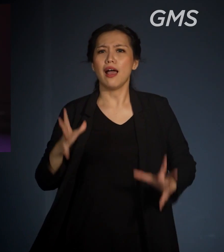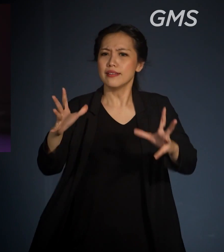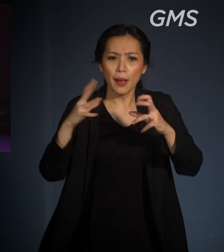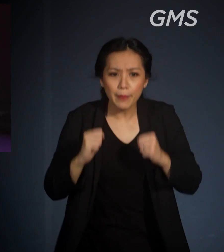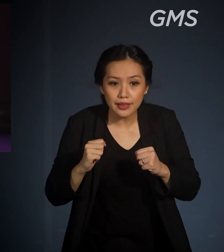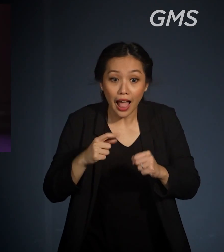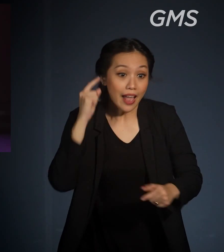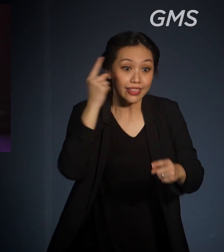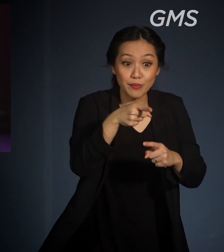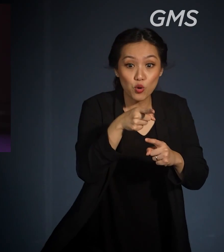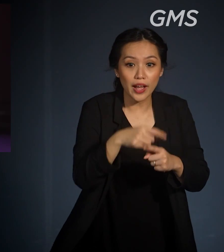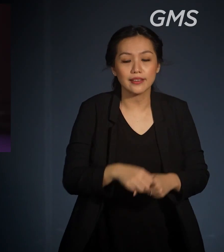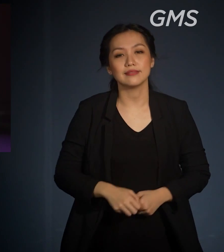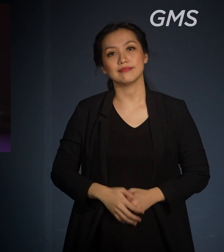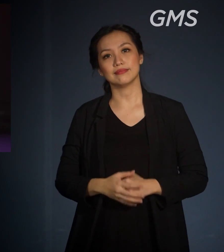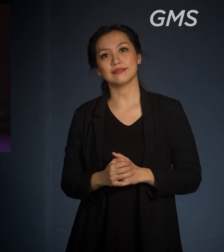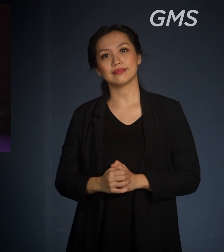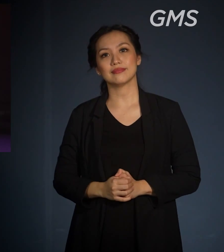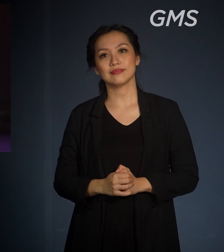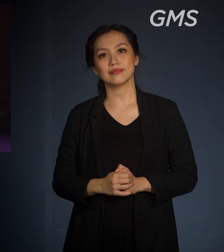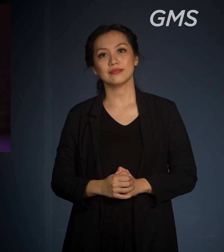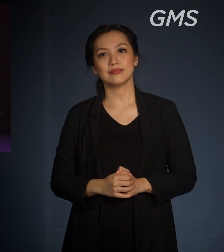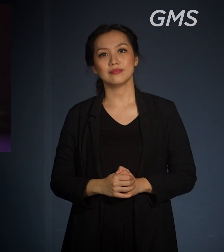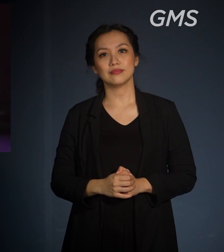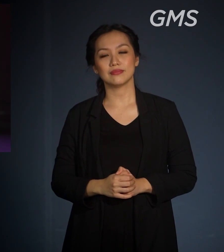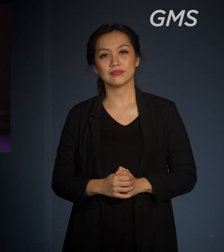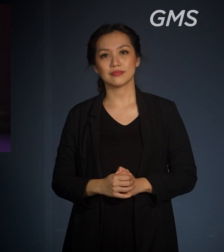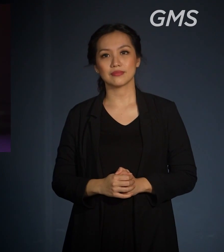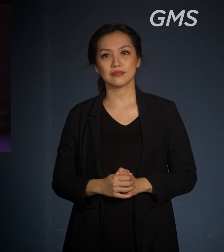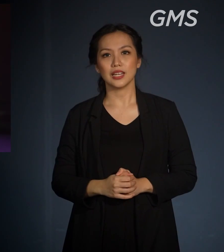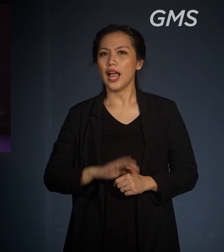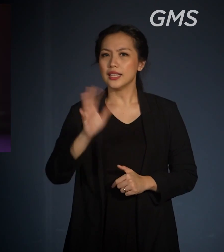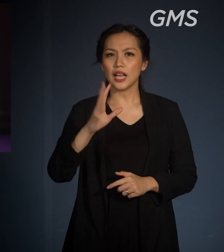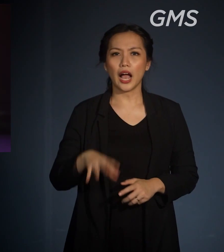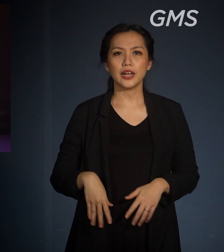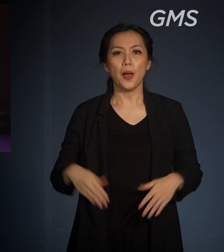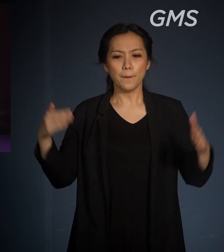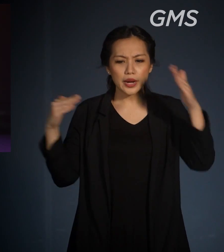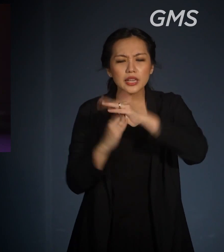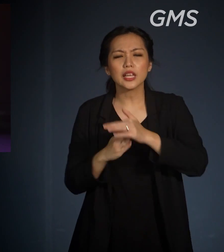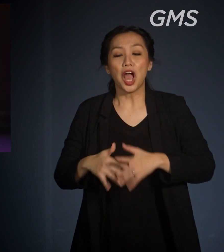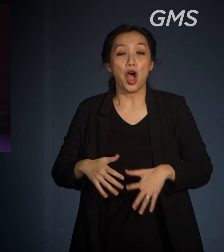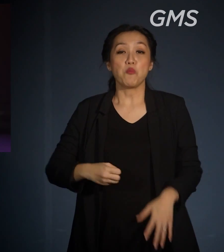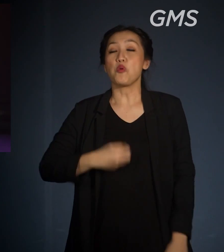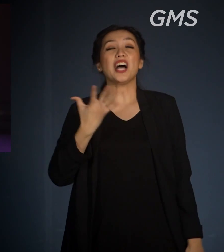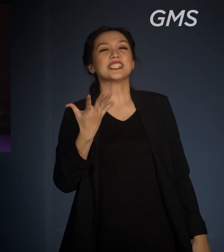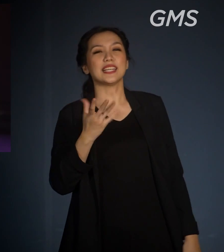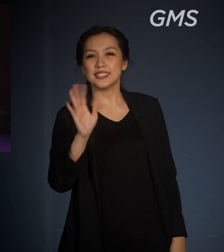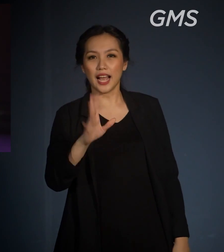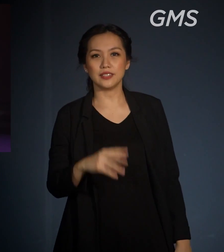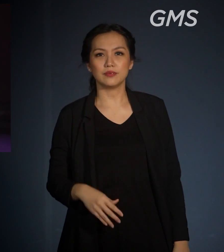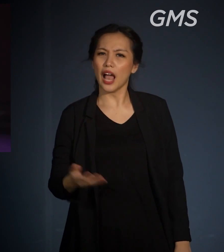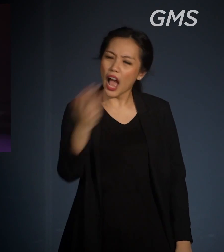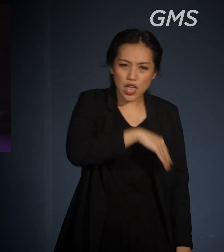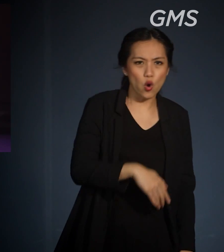Saudara, potensi itu menuntut kita semua untuk gak berhenti dan menjadi puas. Potensi itu menuntut kita untuk